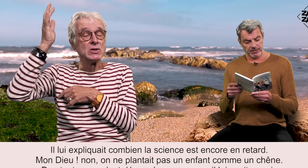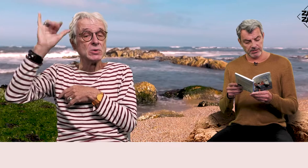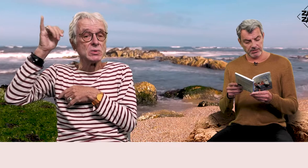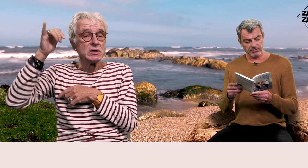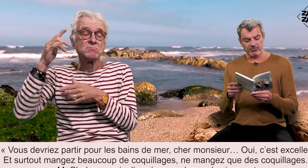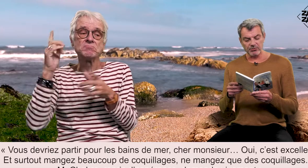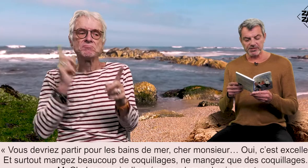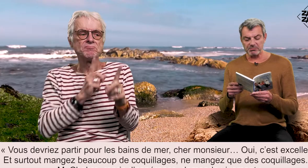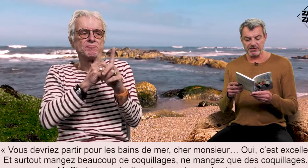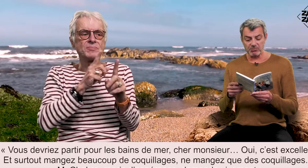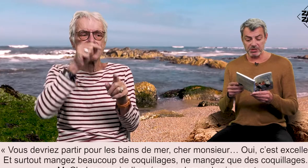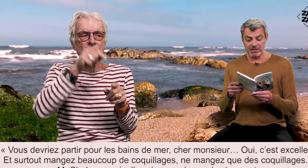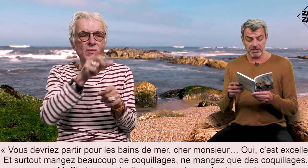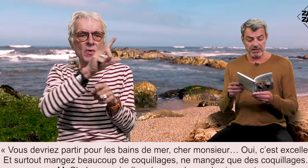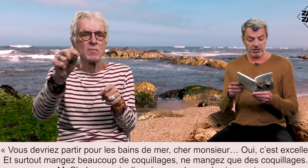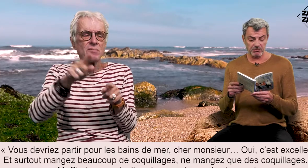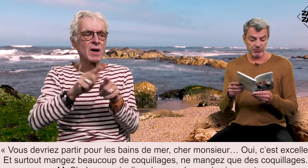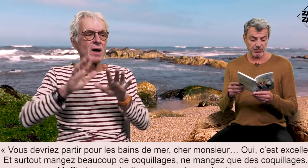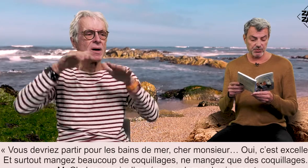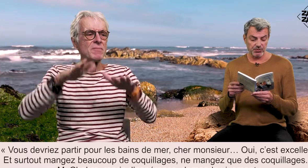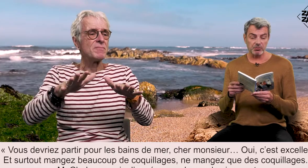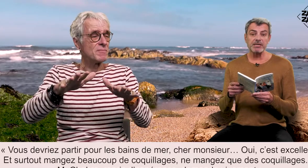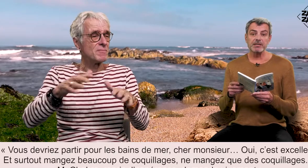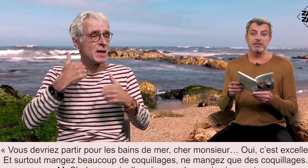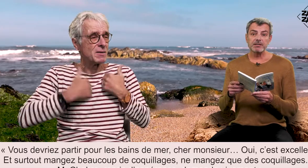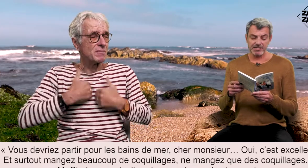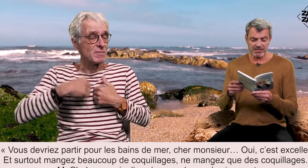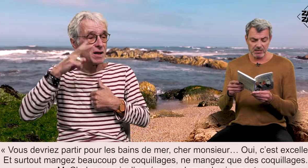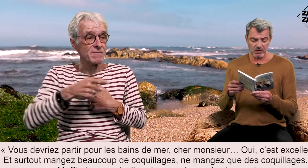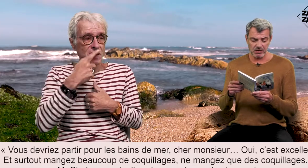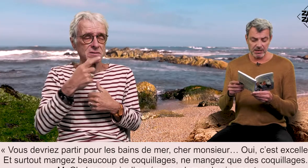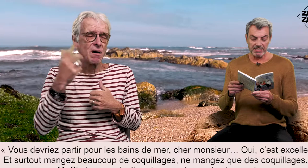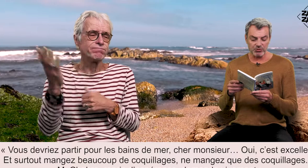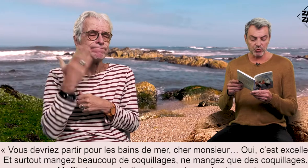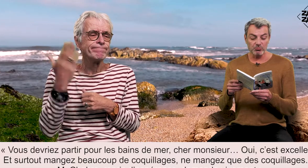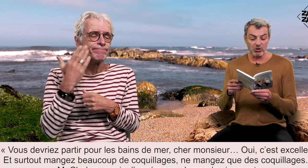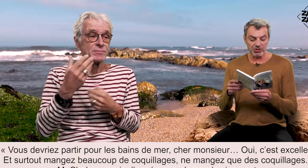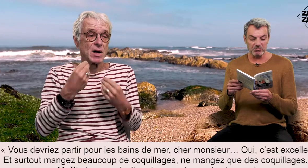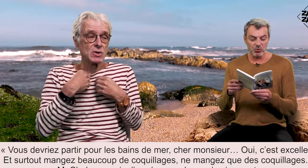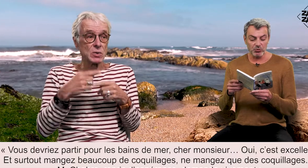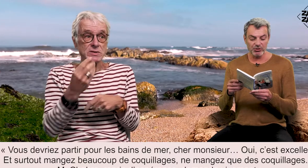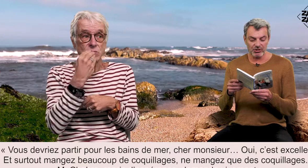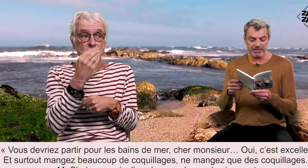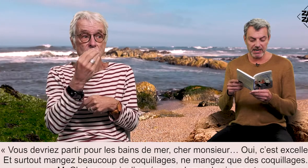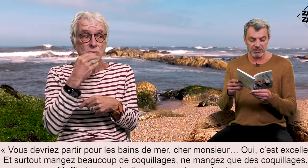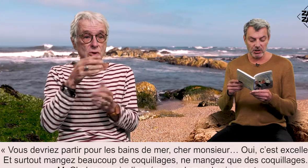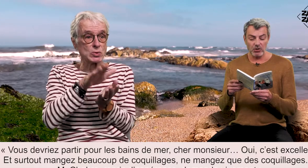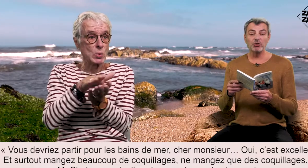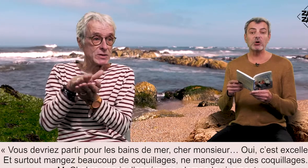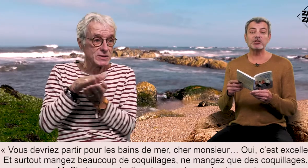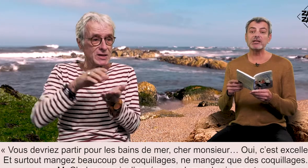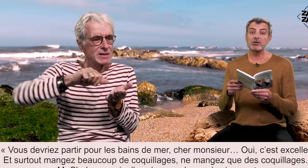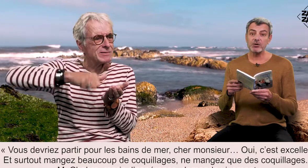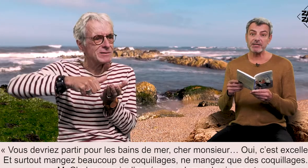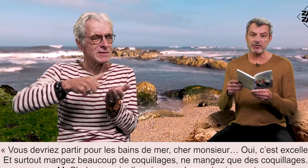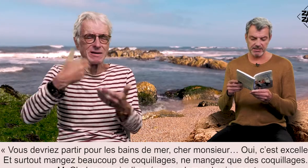« Vous devriez partir pour les bains de mer, cher monsieur. Oui, c'est excellent ! Et surtout, mangez beaucoup de coquillages !